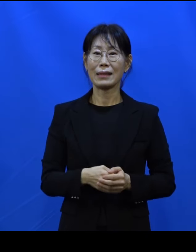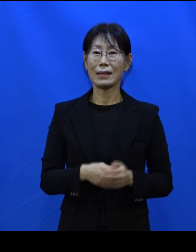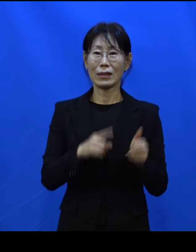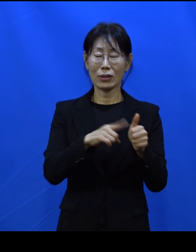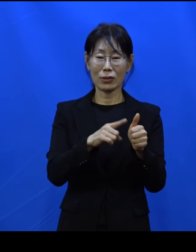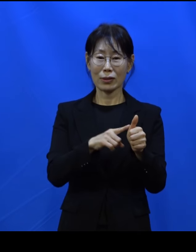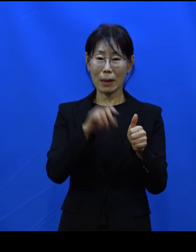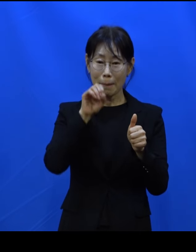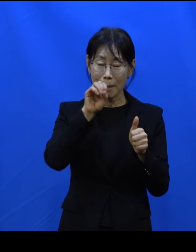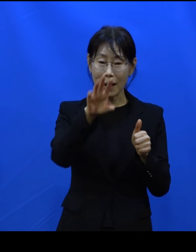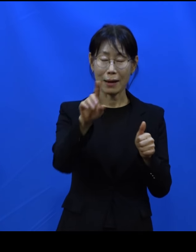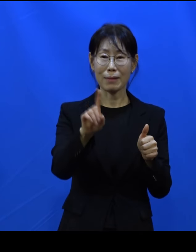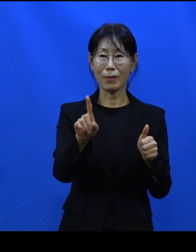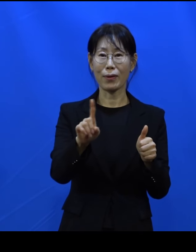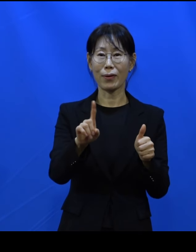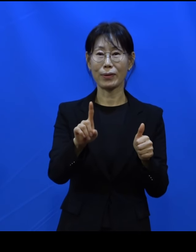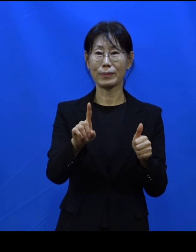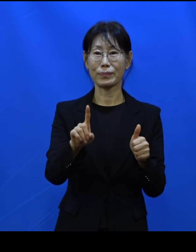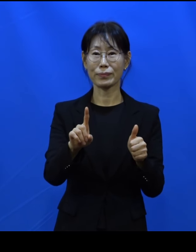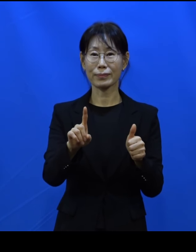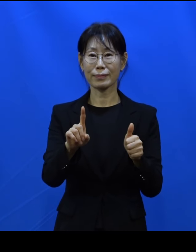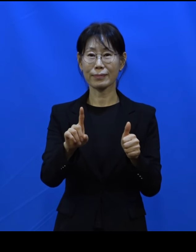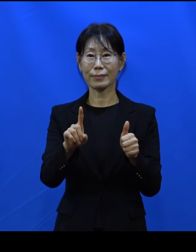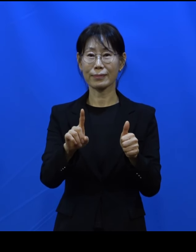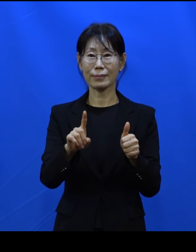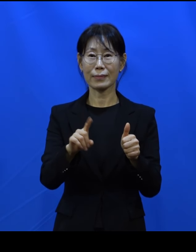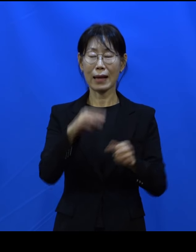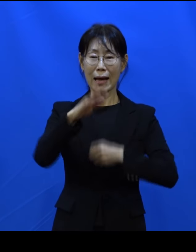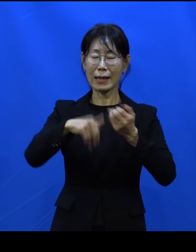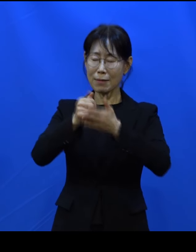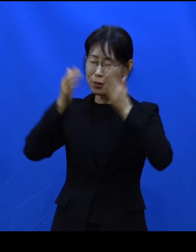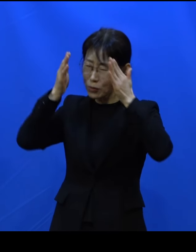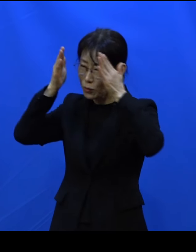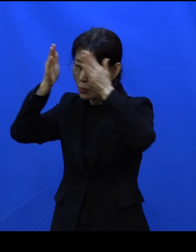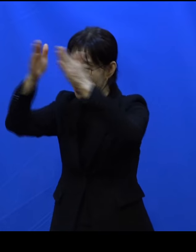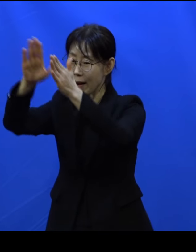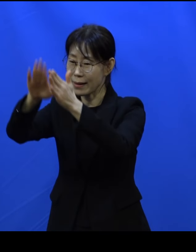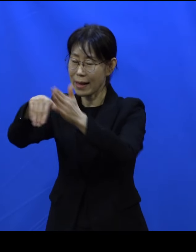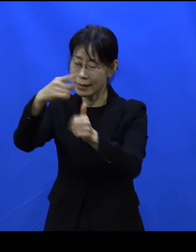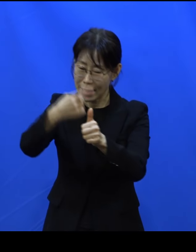해요. 주목이야말로 기도의 핵심이다.